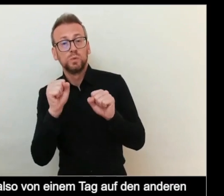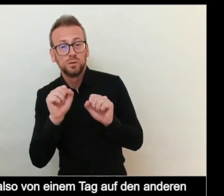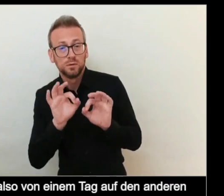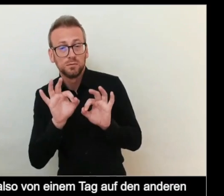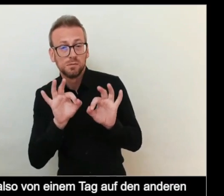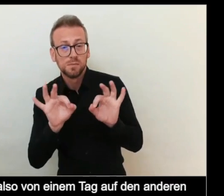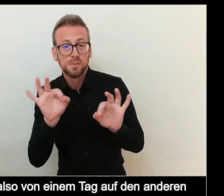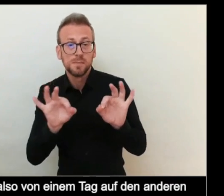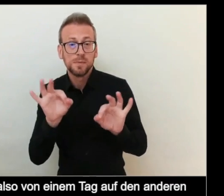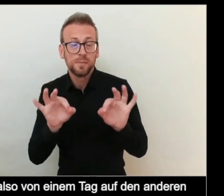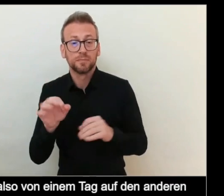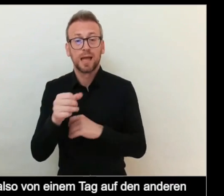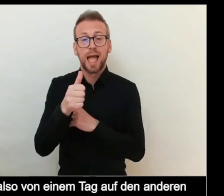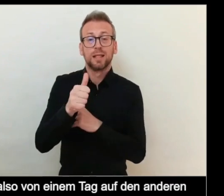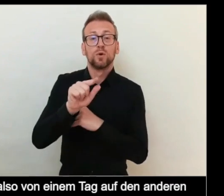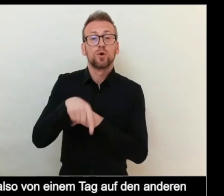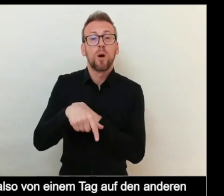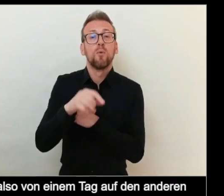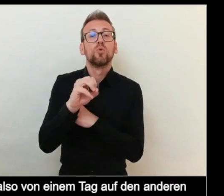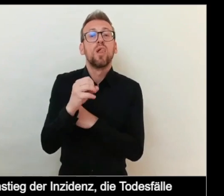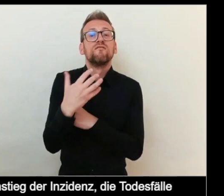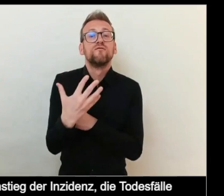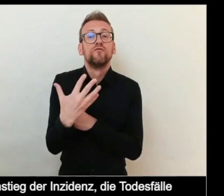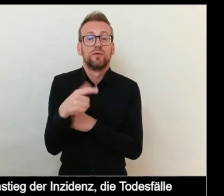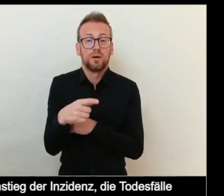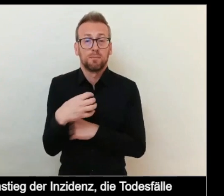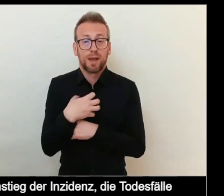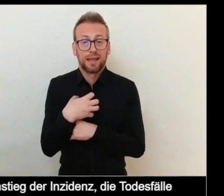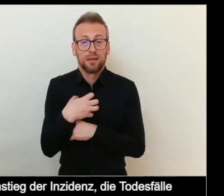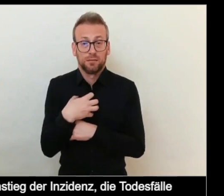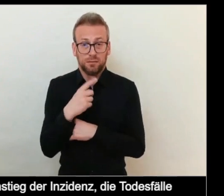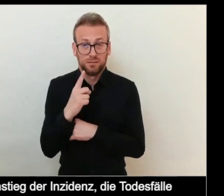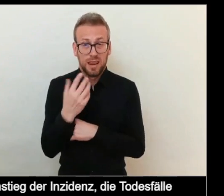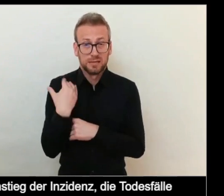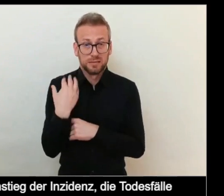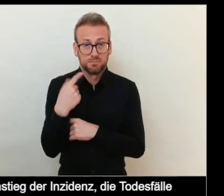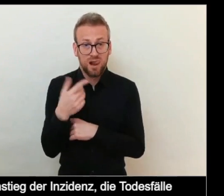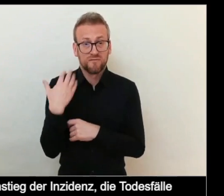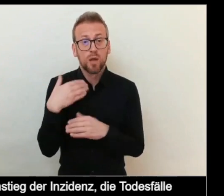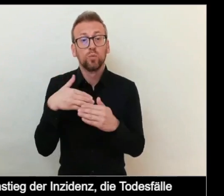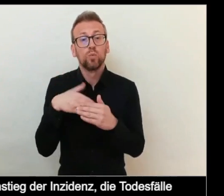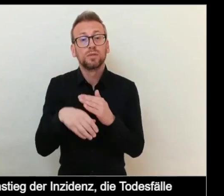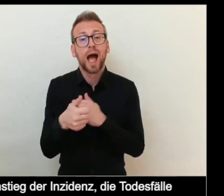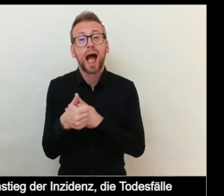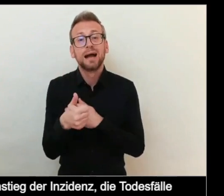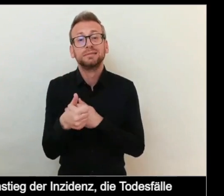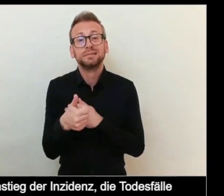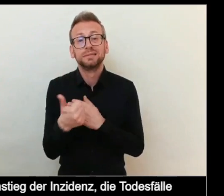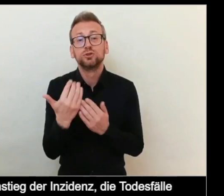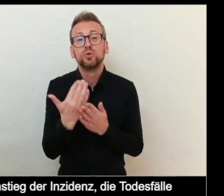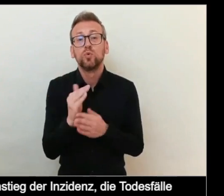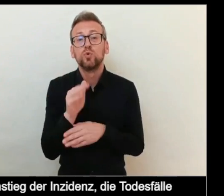ICU-Bettenbelegung 419, Vorwoche 391, unser Warnwert 600, daran kann man erkennen, es wächst auch dort